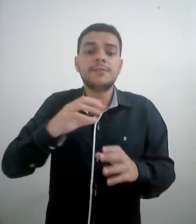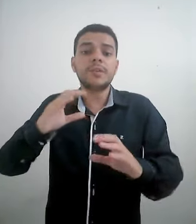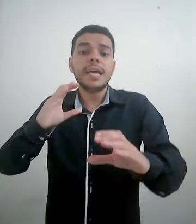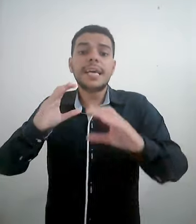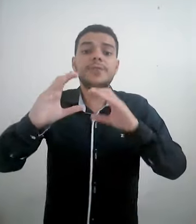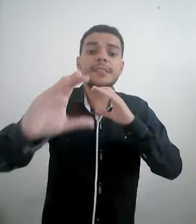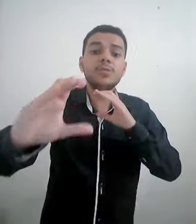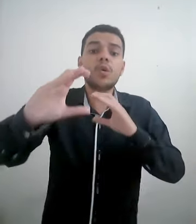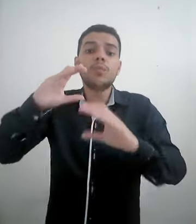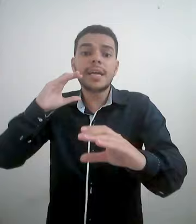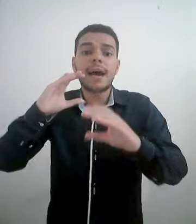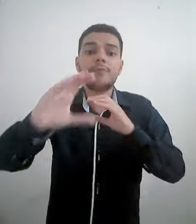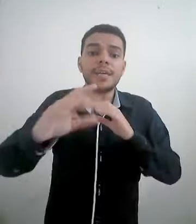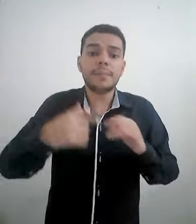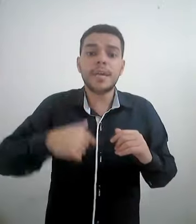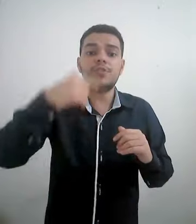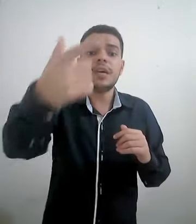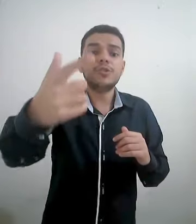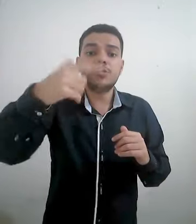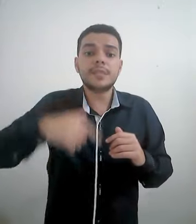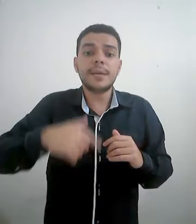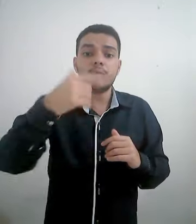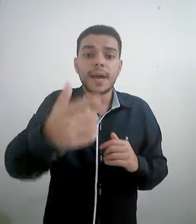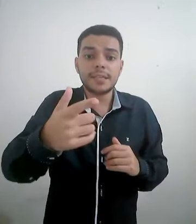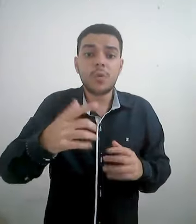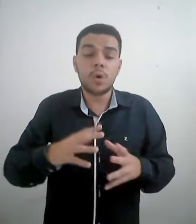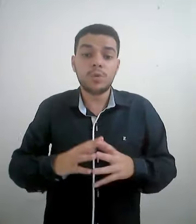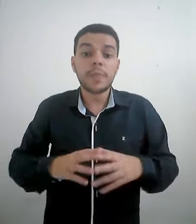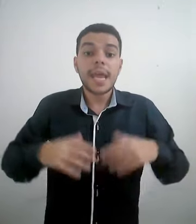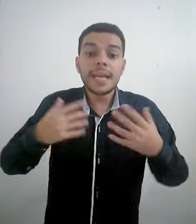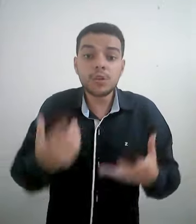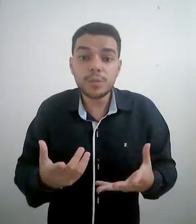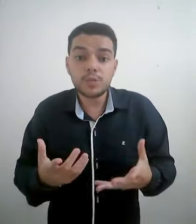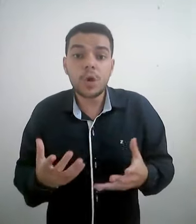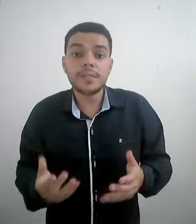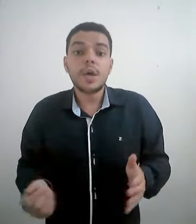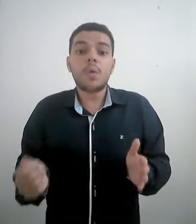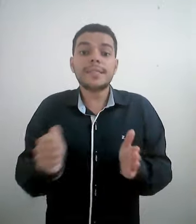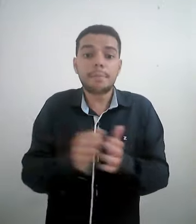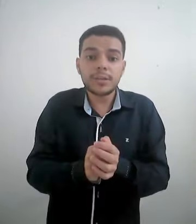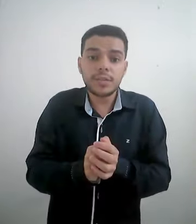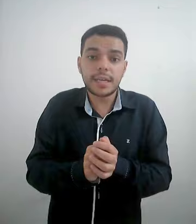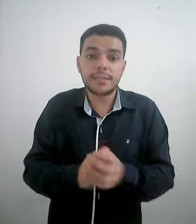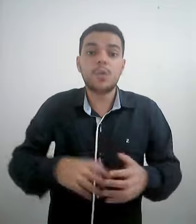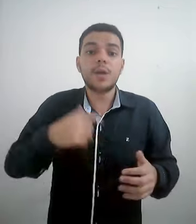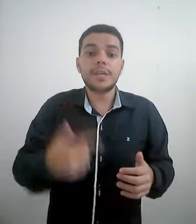específicos e às vezes não se comunicavam plenamente de um extremo do país ao outro. Em 2002, com essa padronização, o